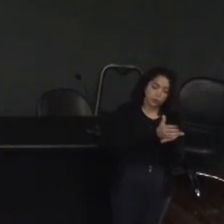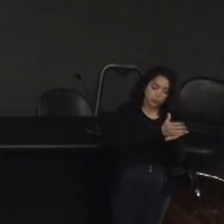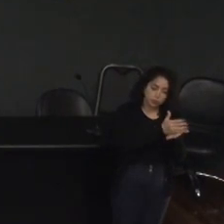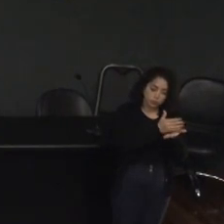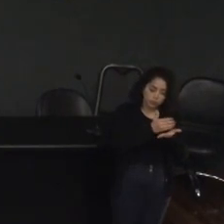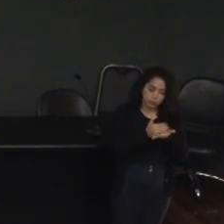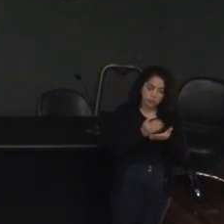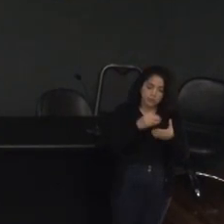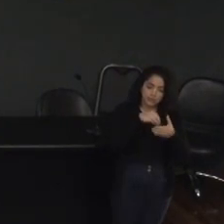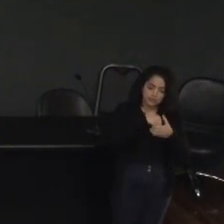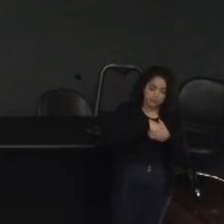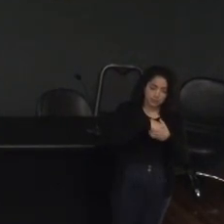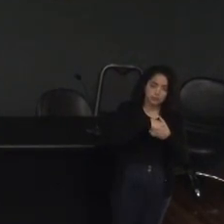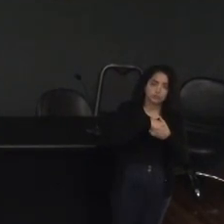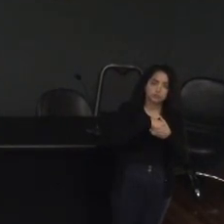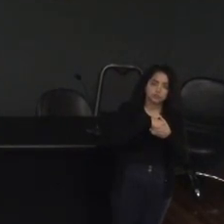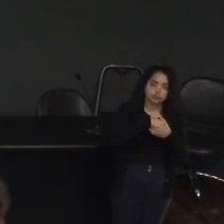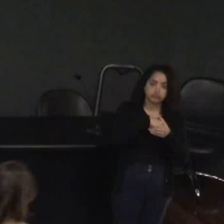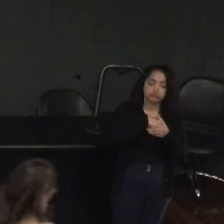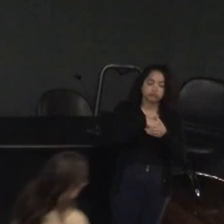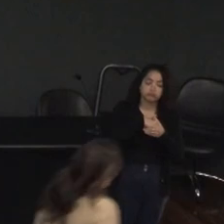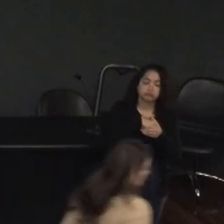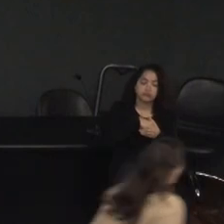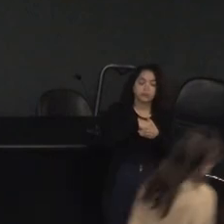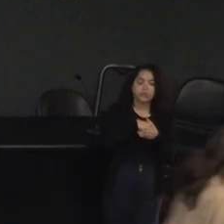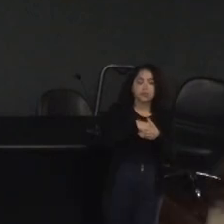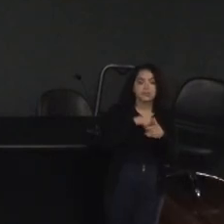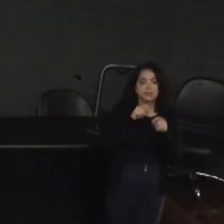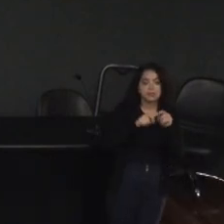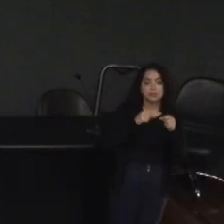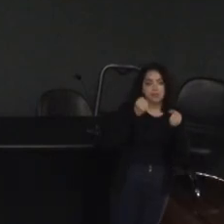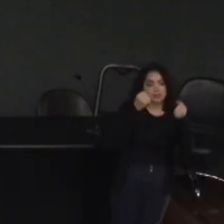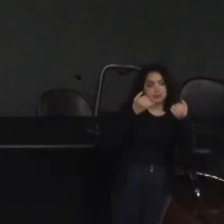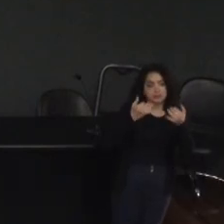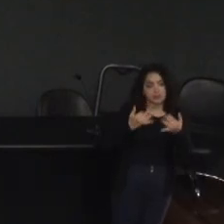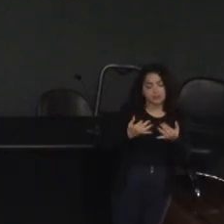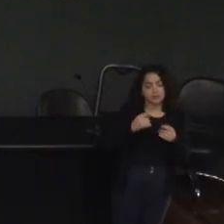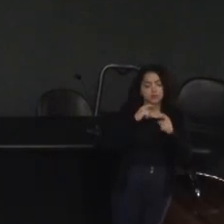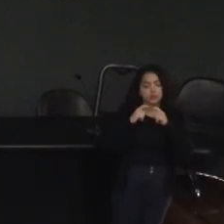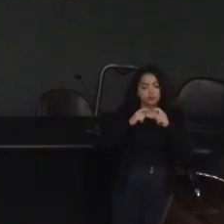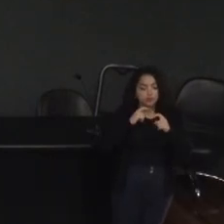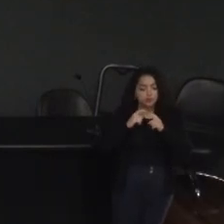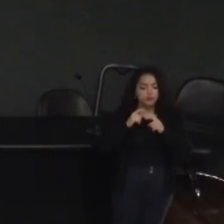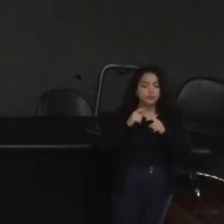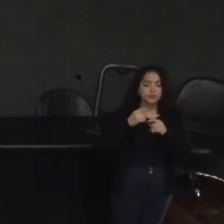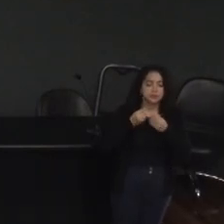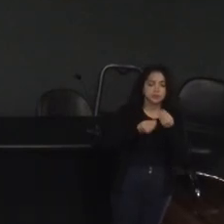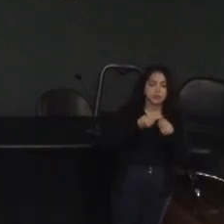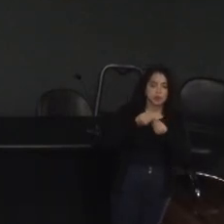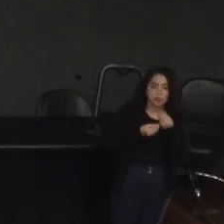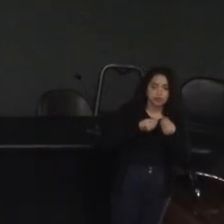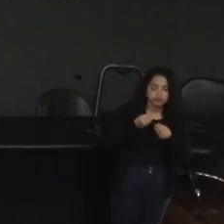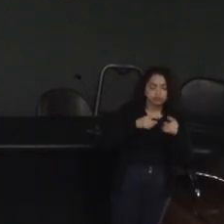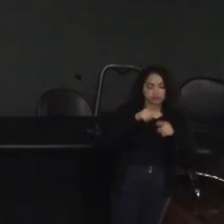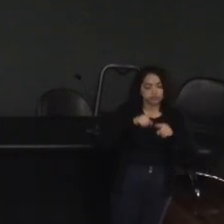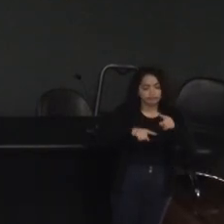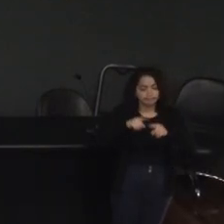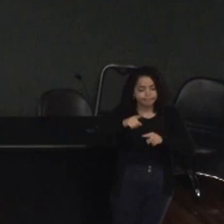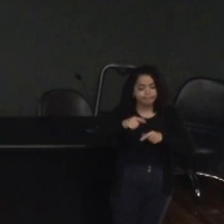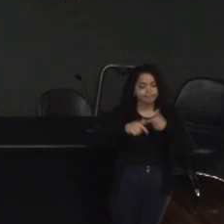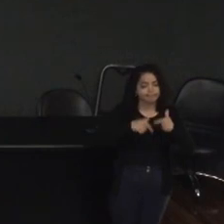tratado dentro da relação contigo né e esclarecer possíveis dúvidas sobre o funcionamento de um serviço de um produto